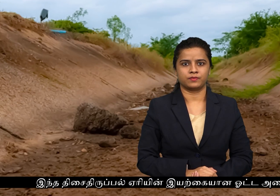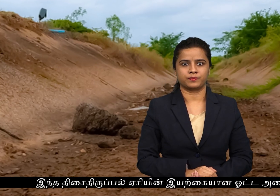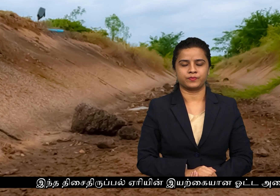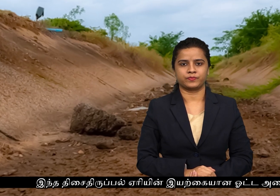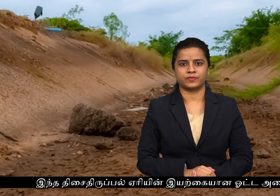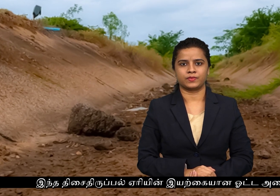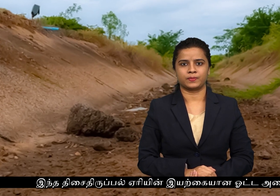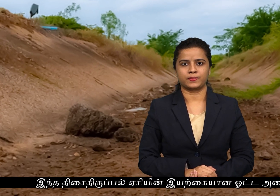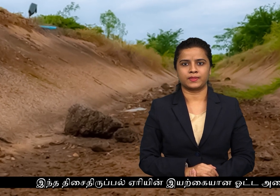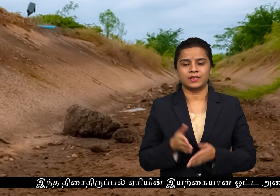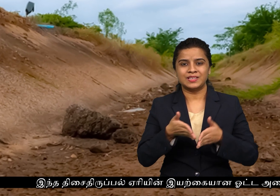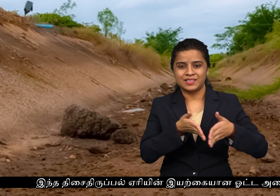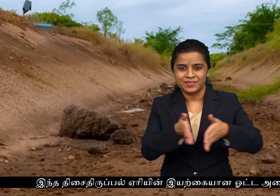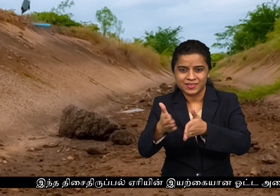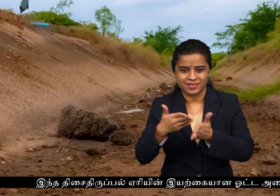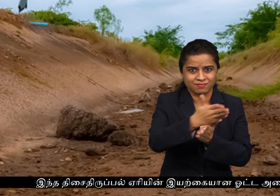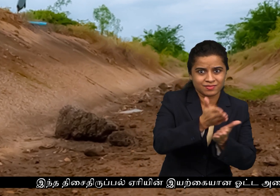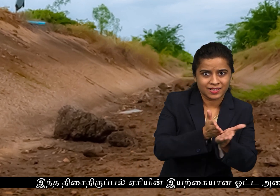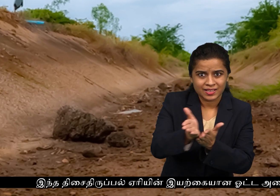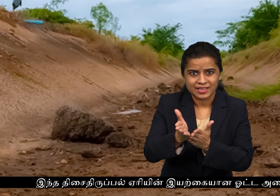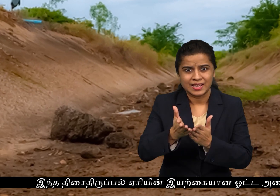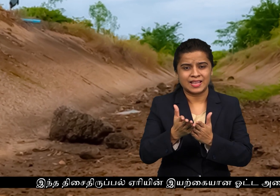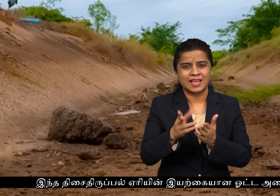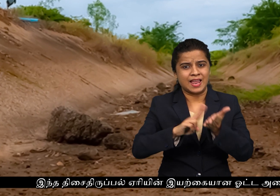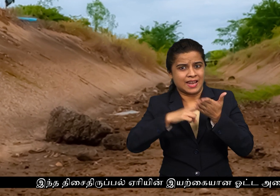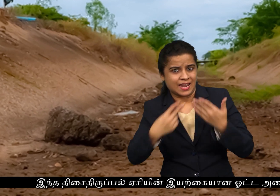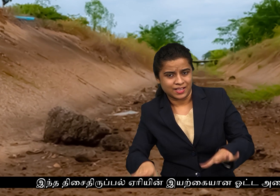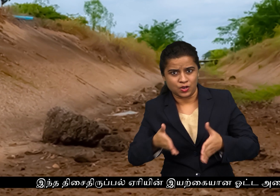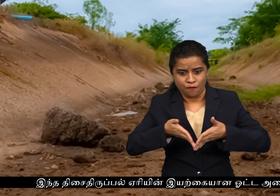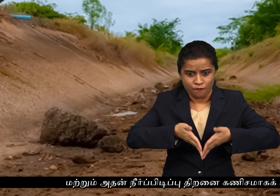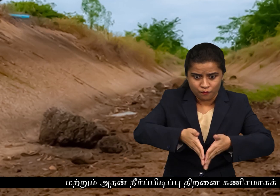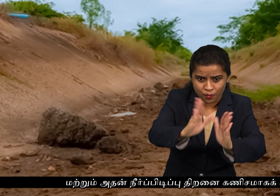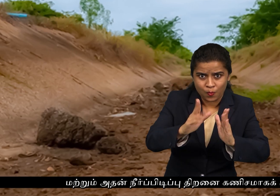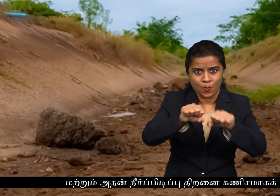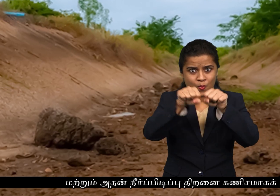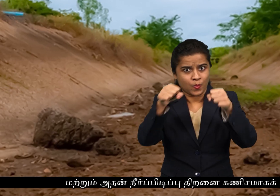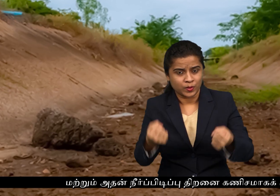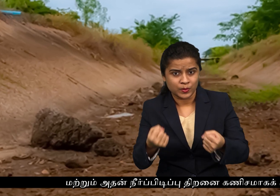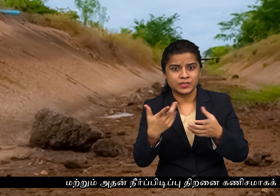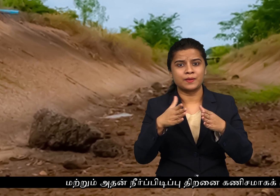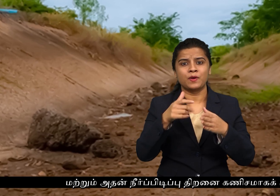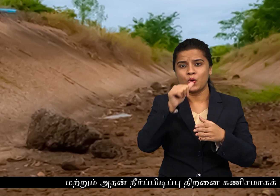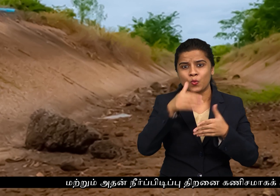இந்த திசை திருப்பல் ஏரியின் இயற்கையான ஓட்ட அமைப்பை பாதித்தது மற்றும் அதன் நீர்பிடிப்பு